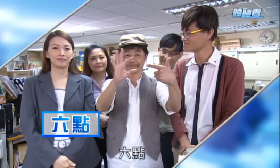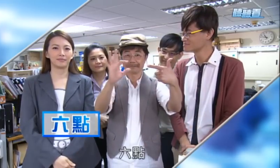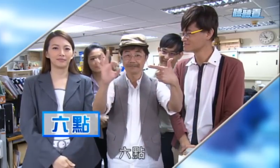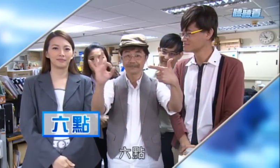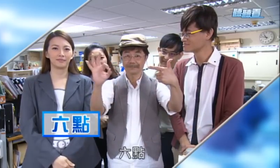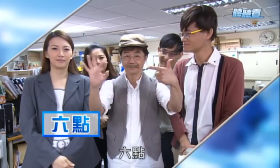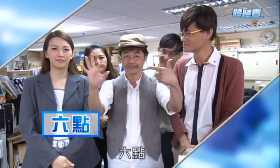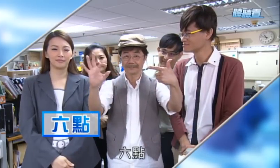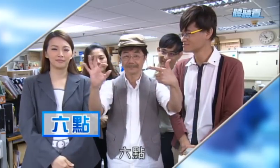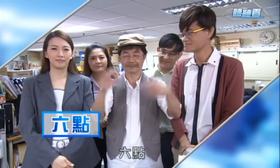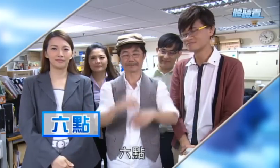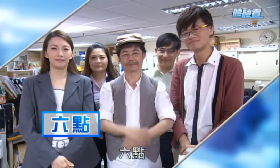六点，